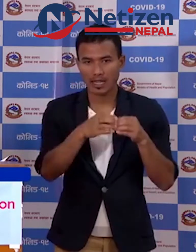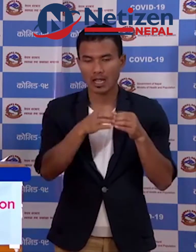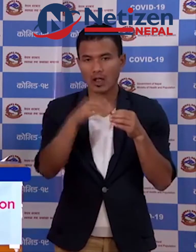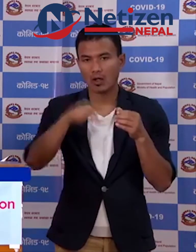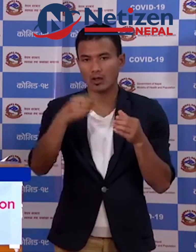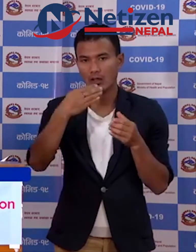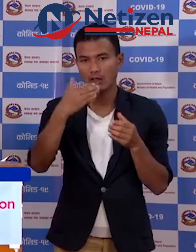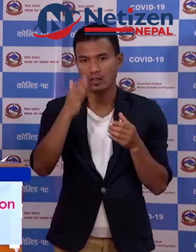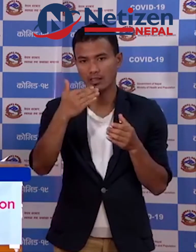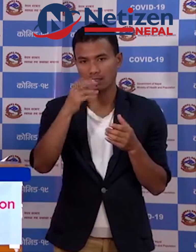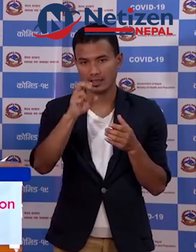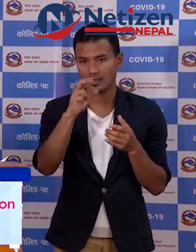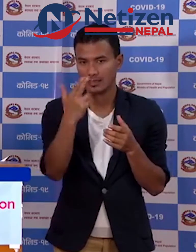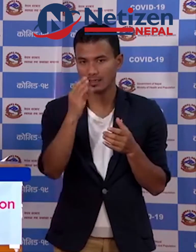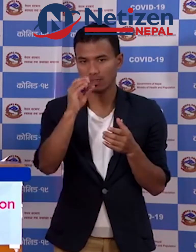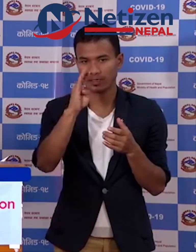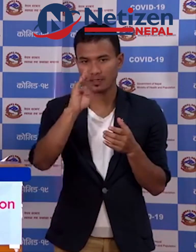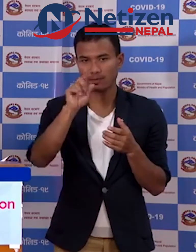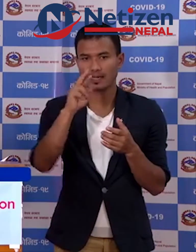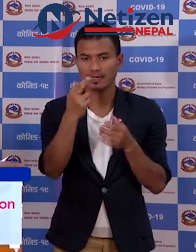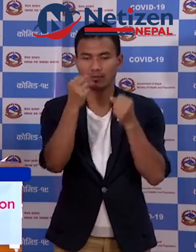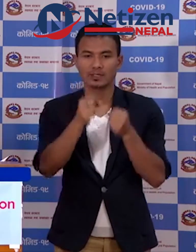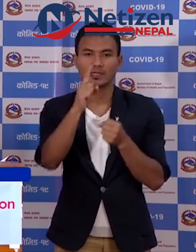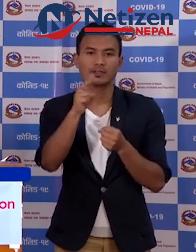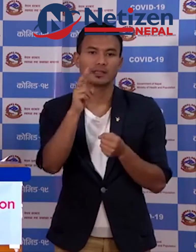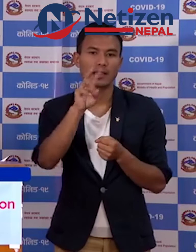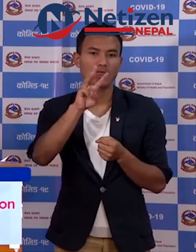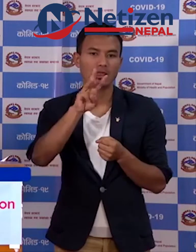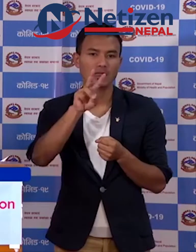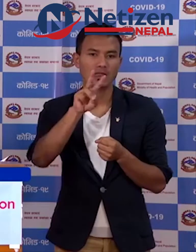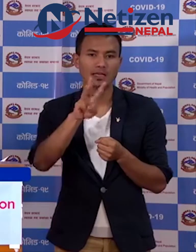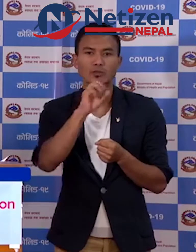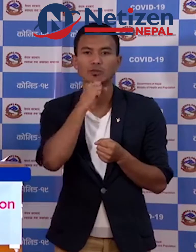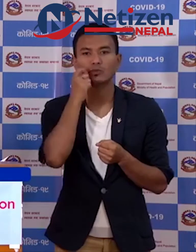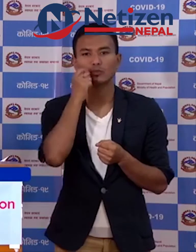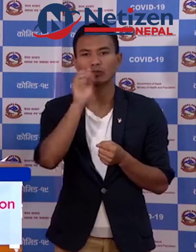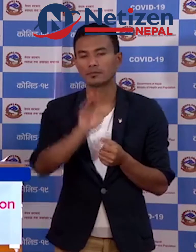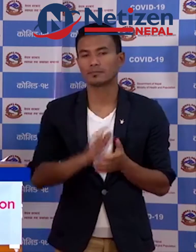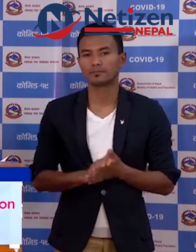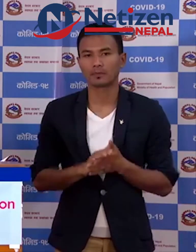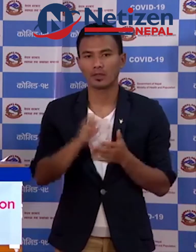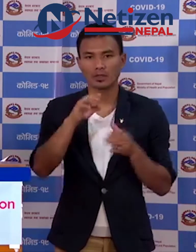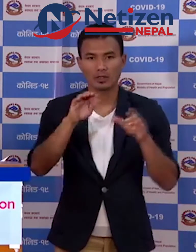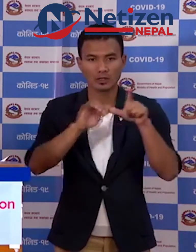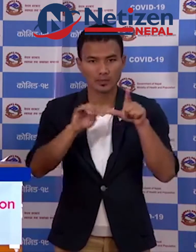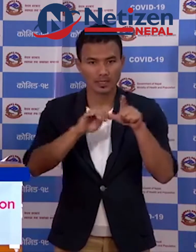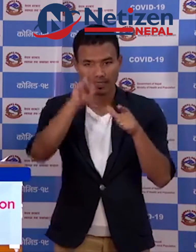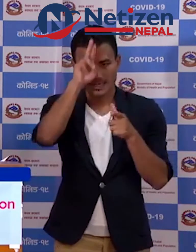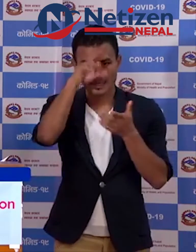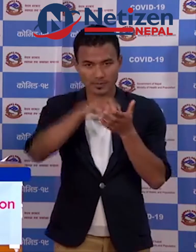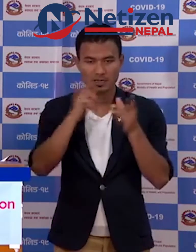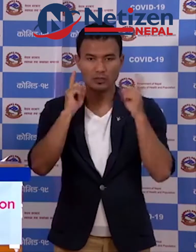गाउँपालिका हाल हल्दीबारी क्वारेन्टाइनमा रहनुभएको 1 जना 23 वर्षको पुरुष हुनुहुन्छ। त्यसै गरी सप्तरी